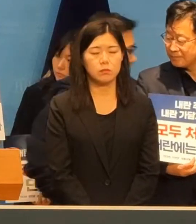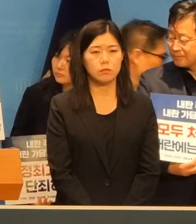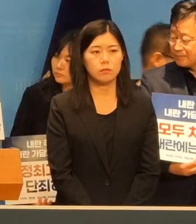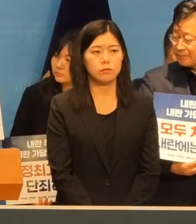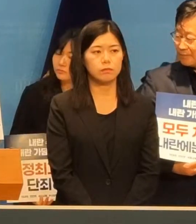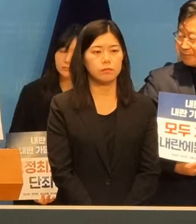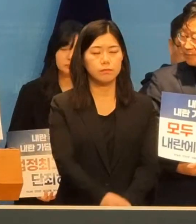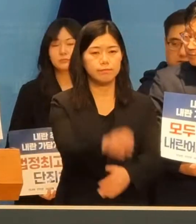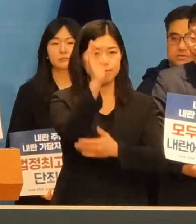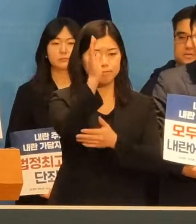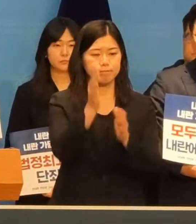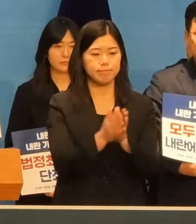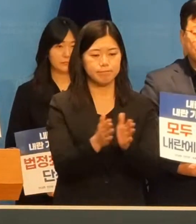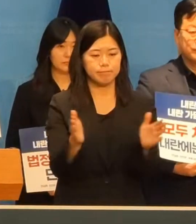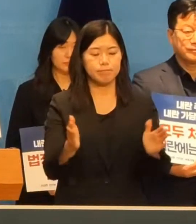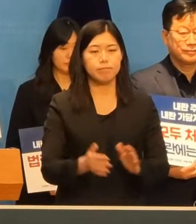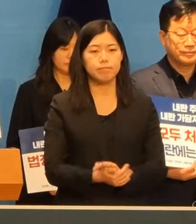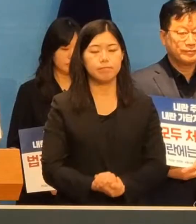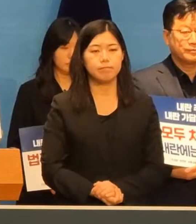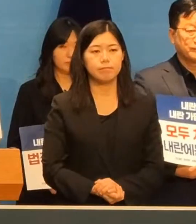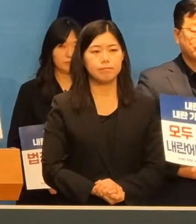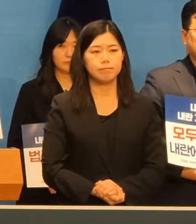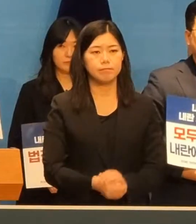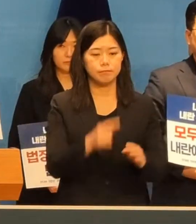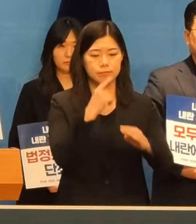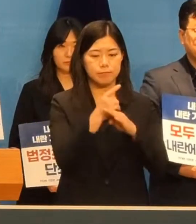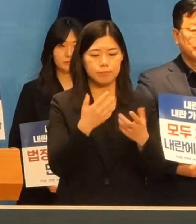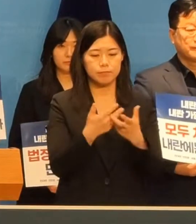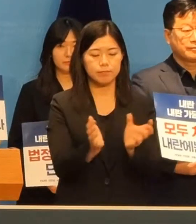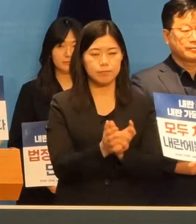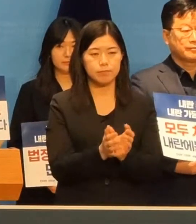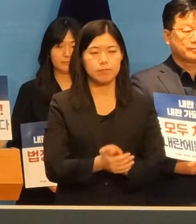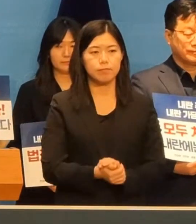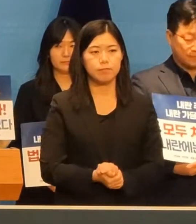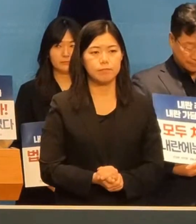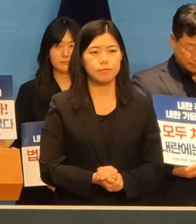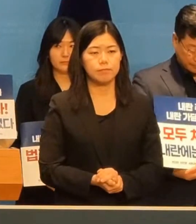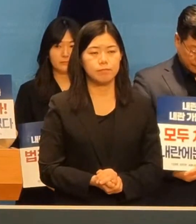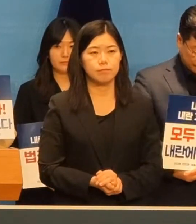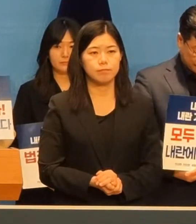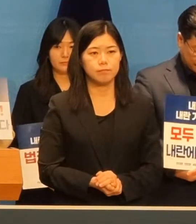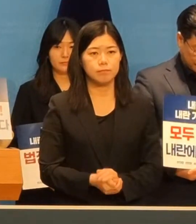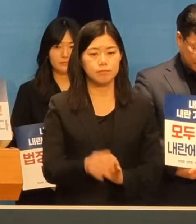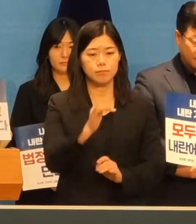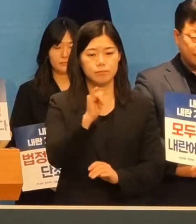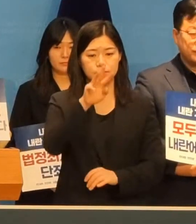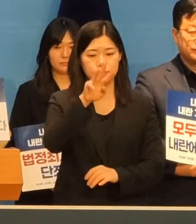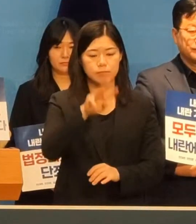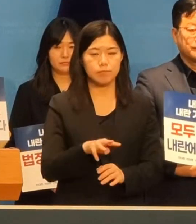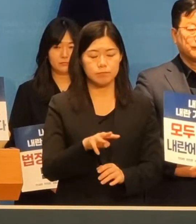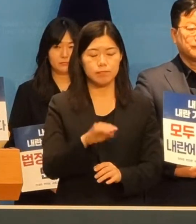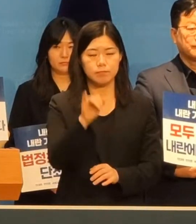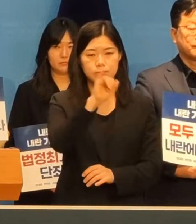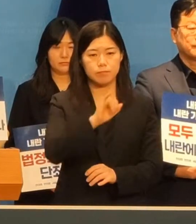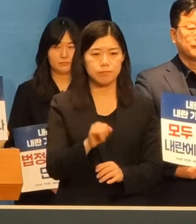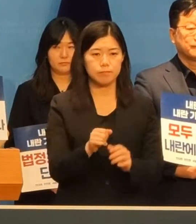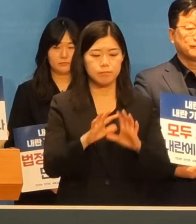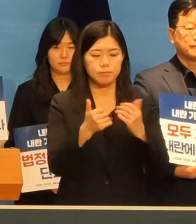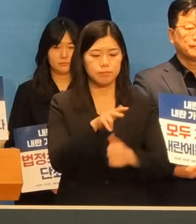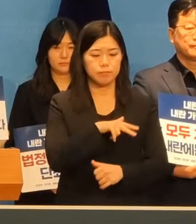네, 기자회견 시작하도록 하겠습니다. 더불어민주당 세종시 을 국회의원